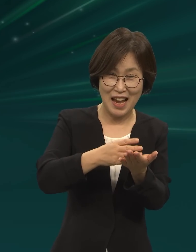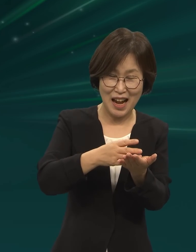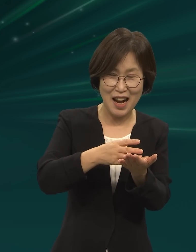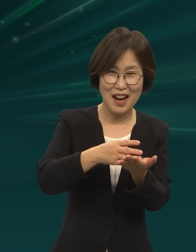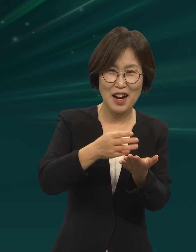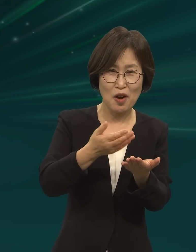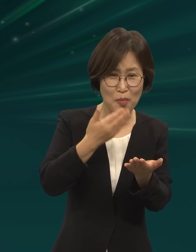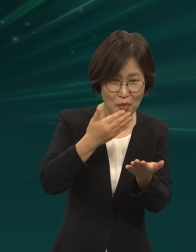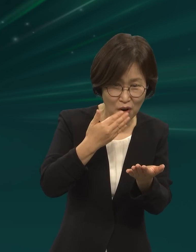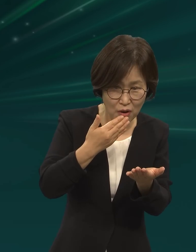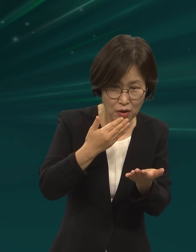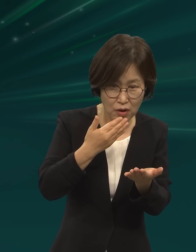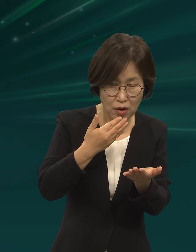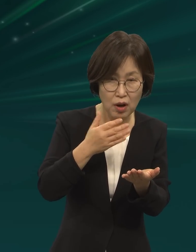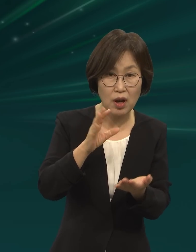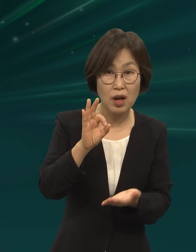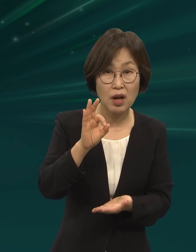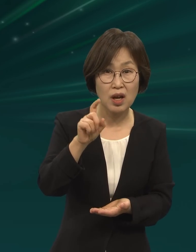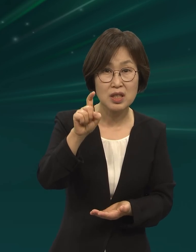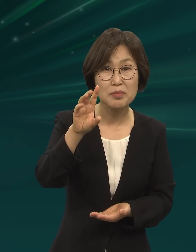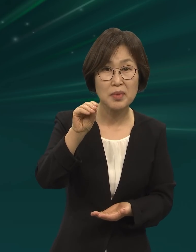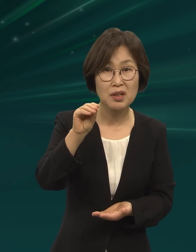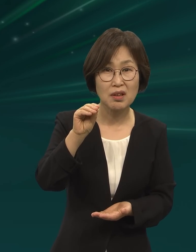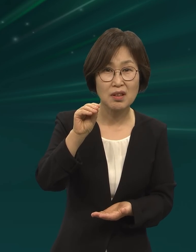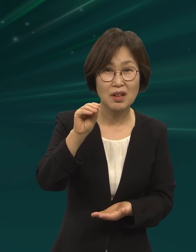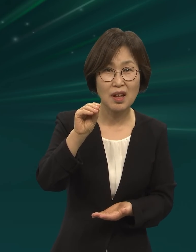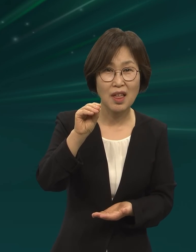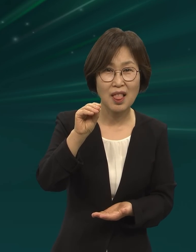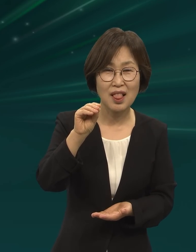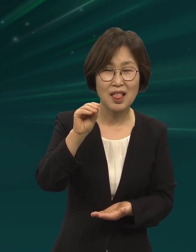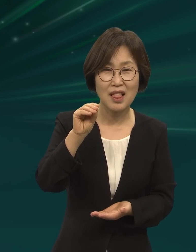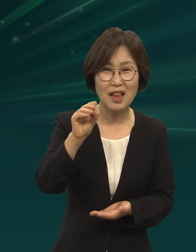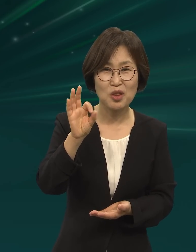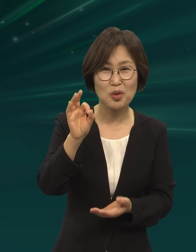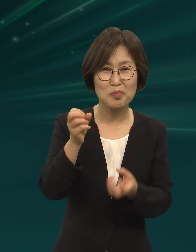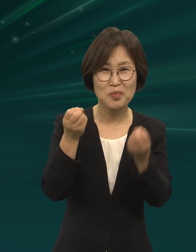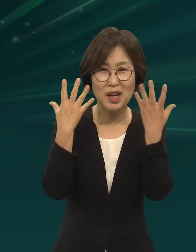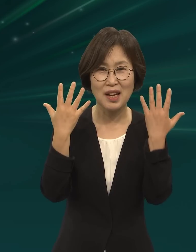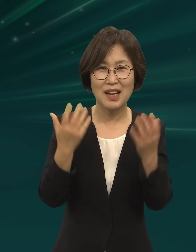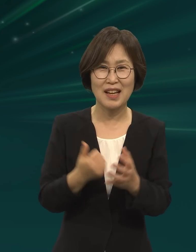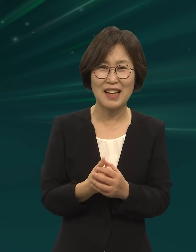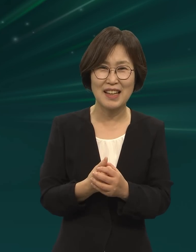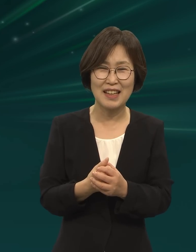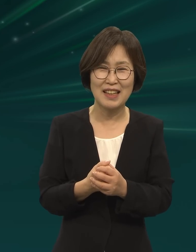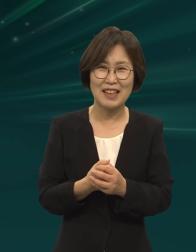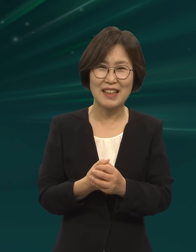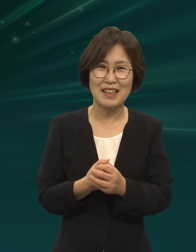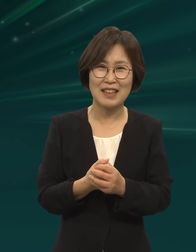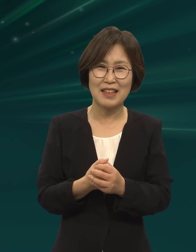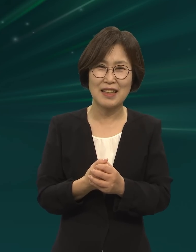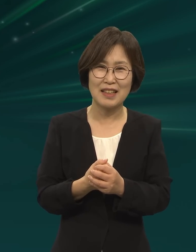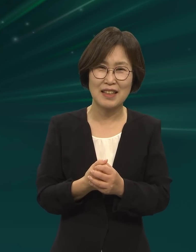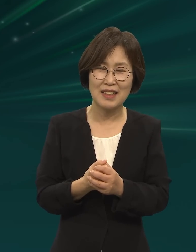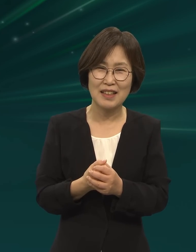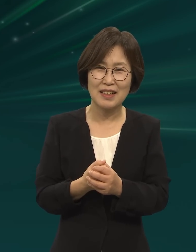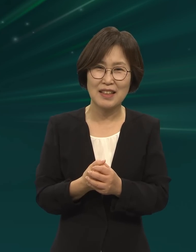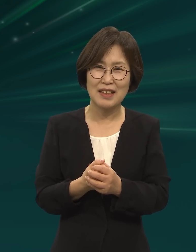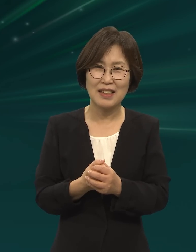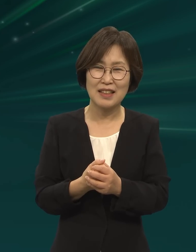그래서 이제 6만으로 생활해야 될 텐데 그때 이충근 교수님, 목사님께서